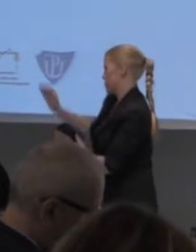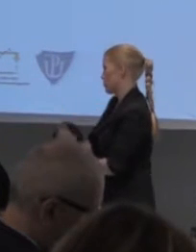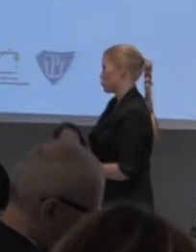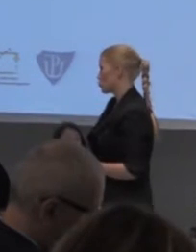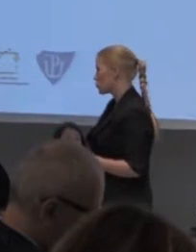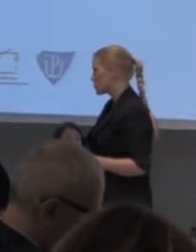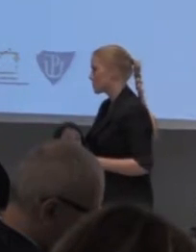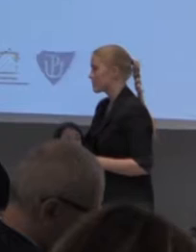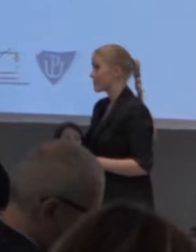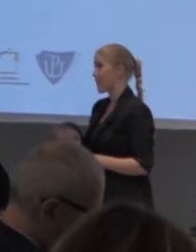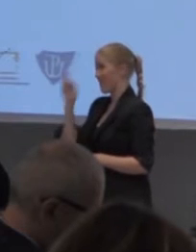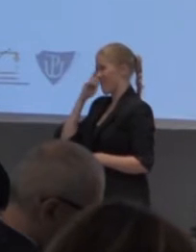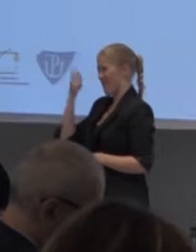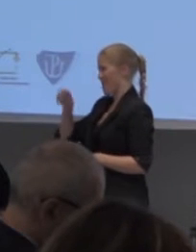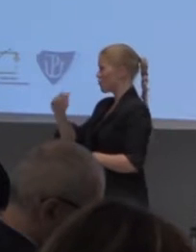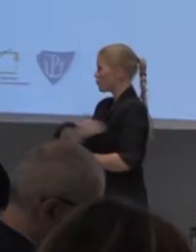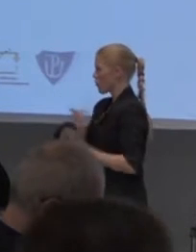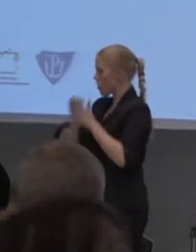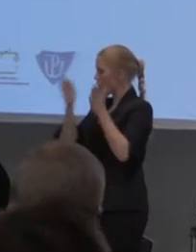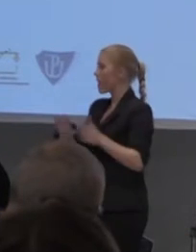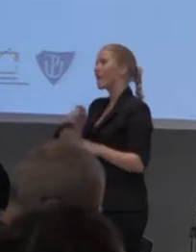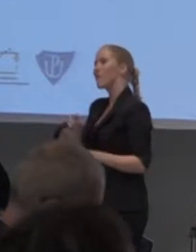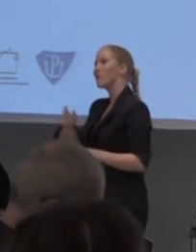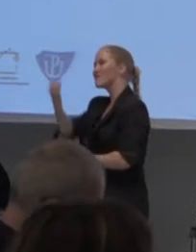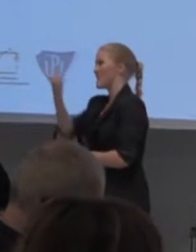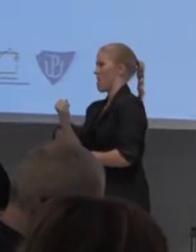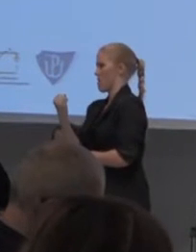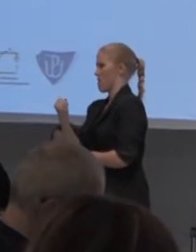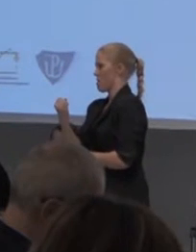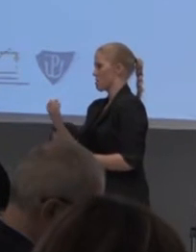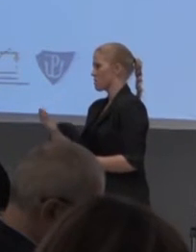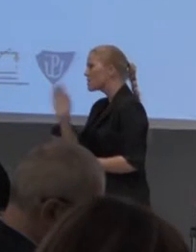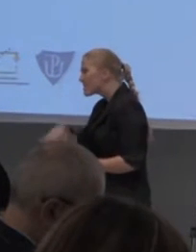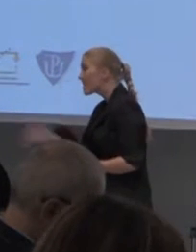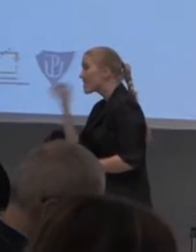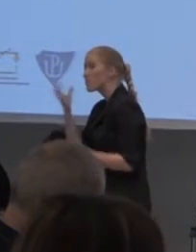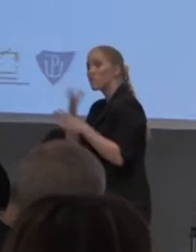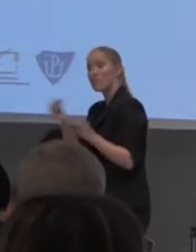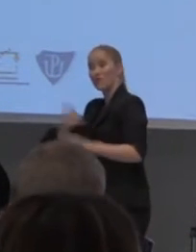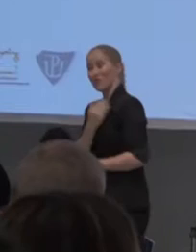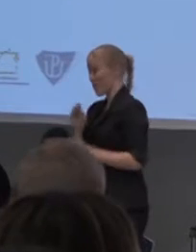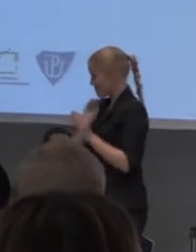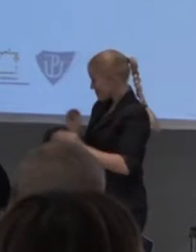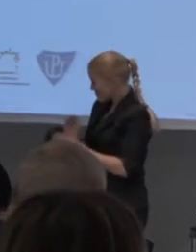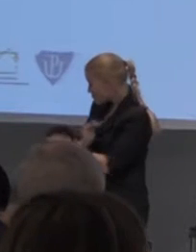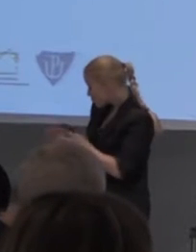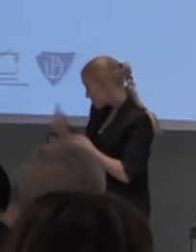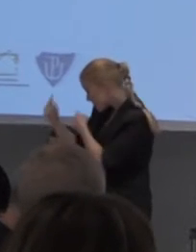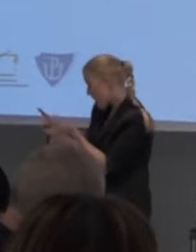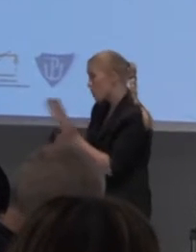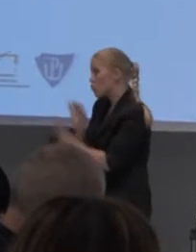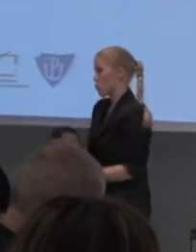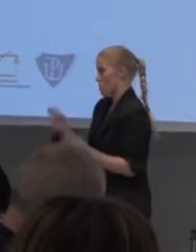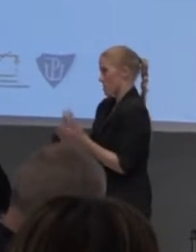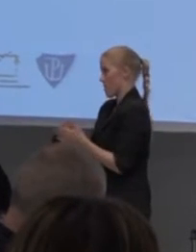a vy to dobře víte, pak tou jedinou šancí pro ty děti, jak v životě uspět. Pro mě to má vlastně rozměr i lidskoprávní.